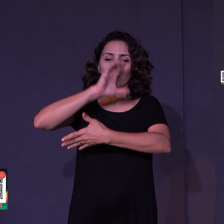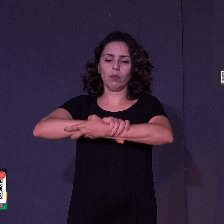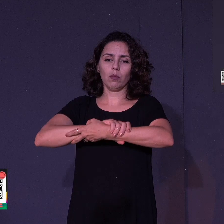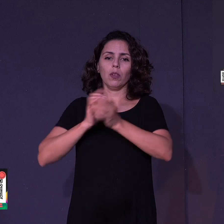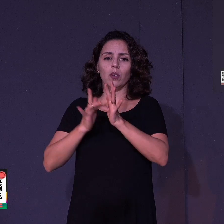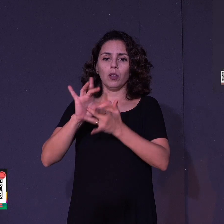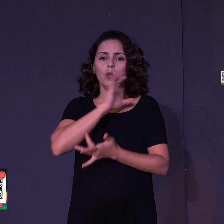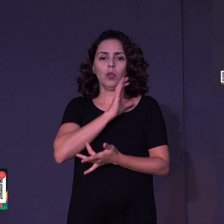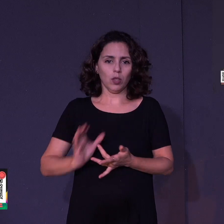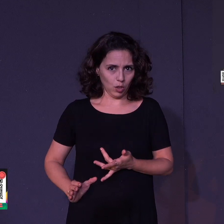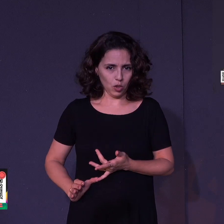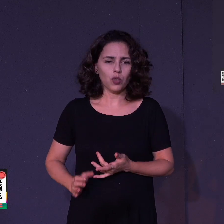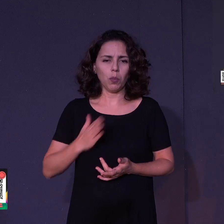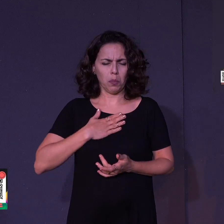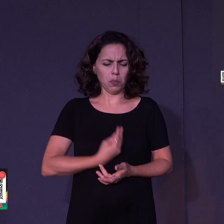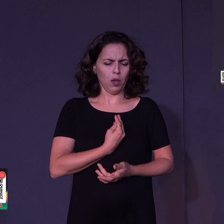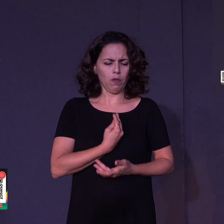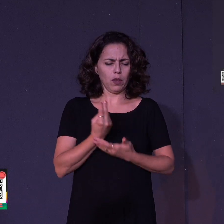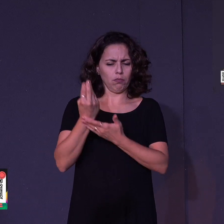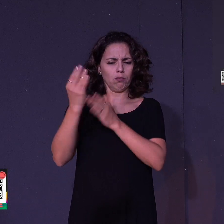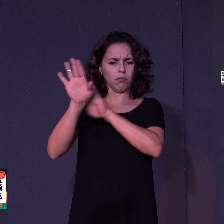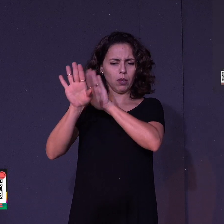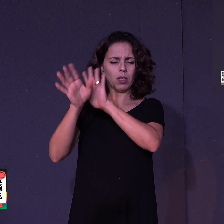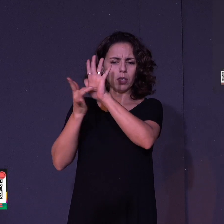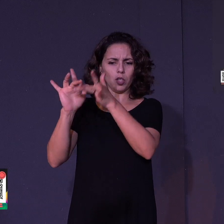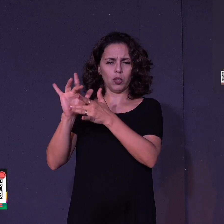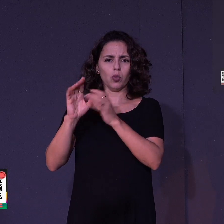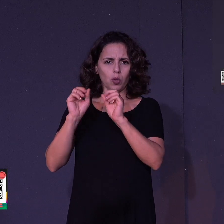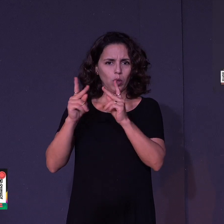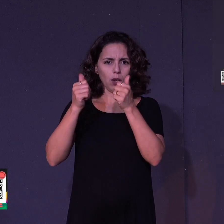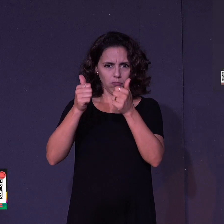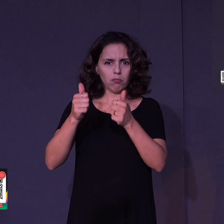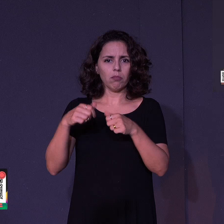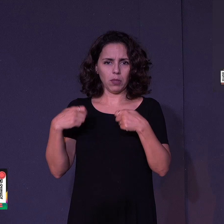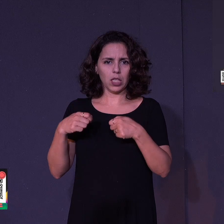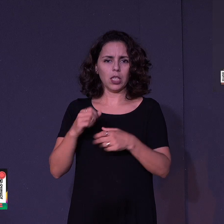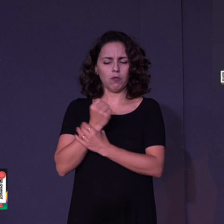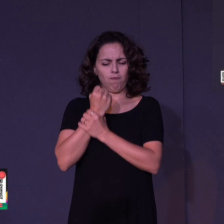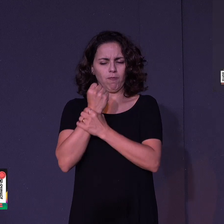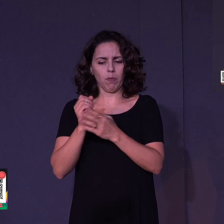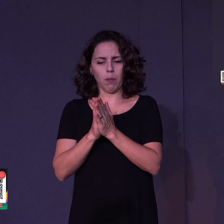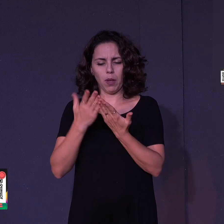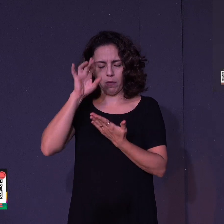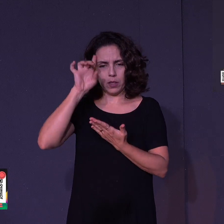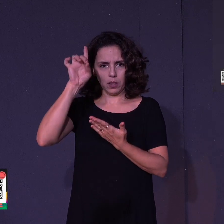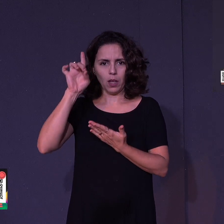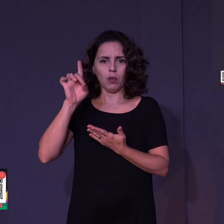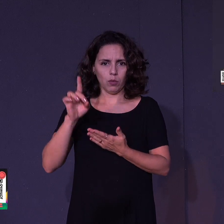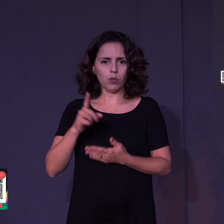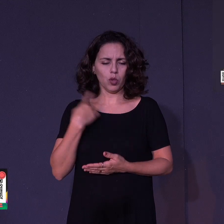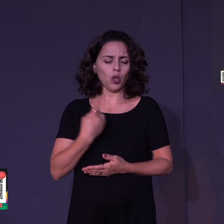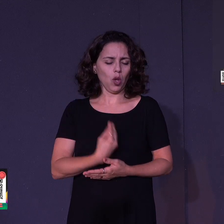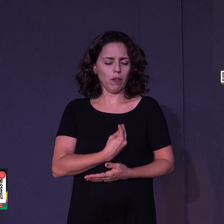entregaram a Jesus, mas que precisam se apropriar cada vez mais da palavra de Deus. Nós que entregamos a nossa vida a